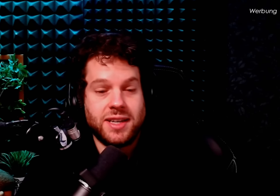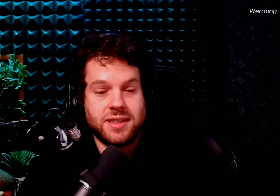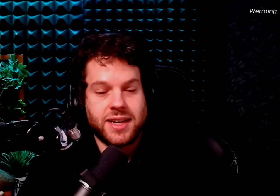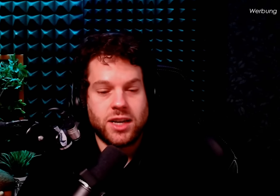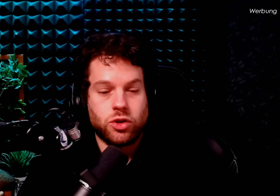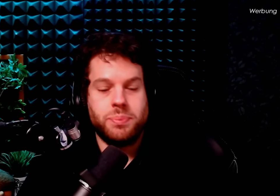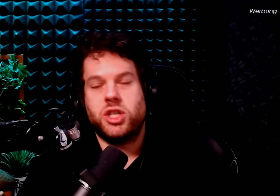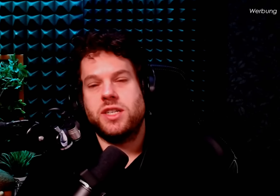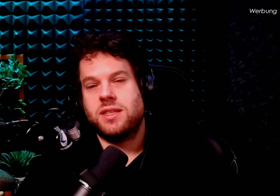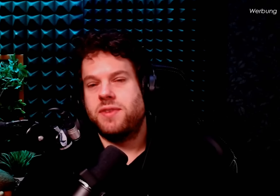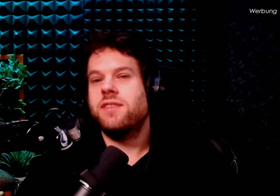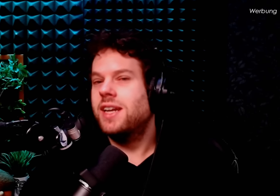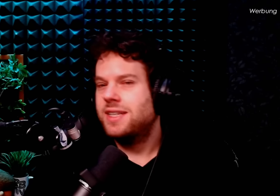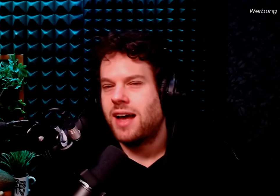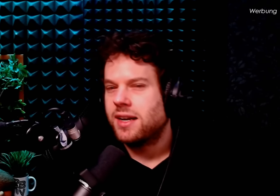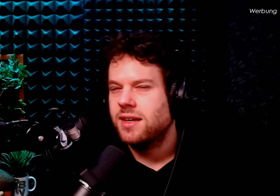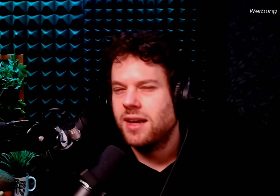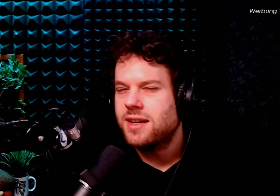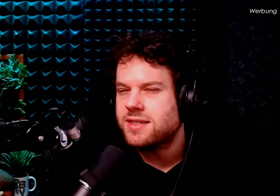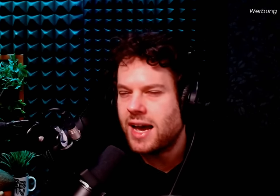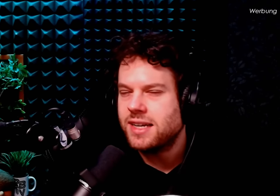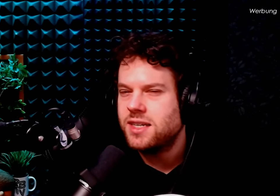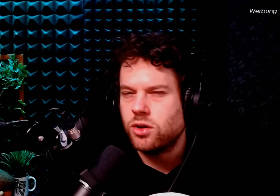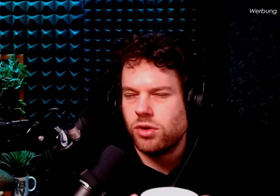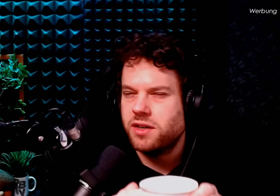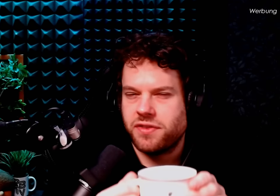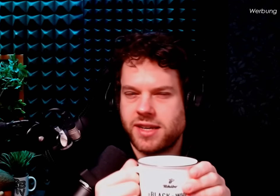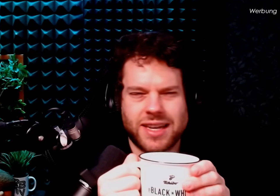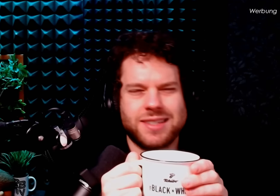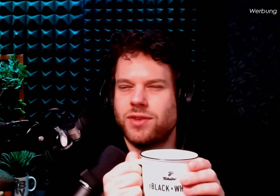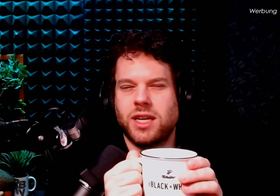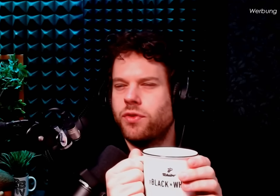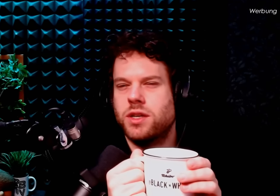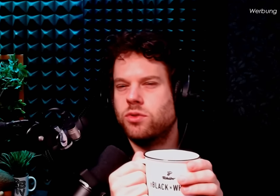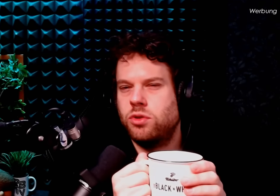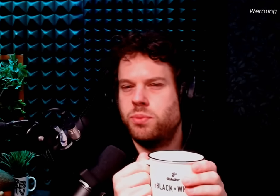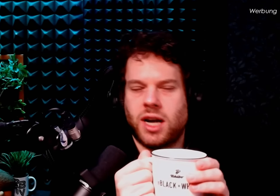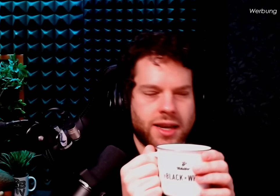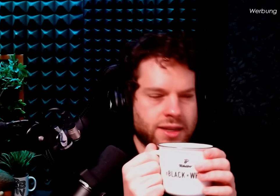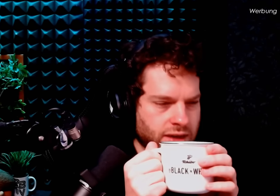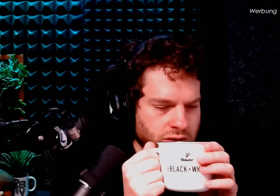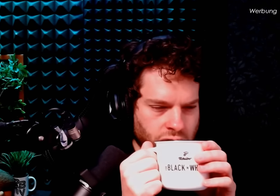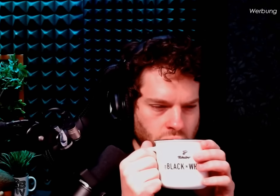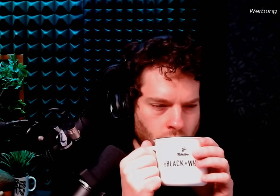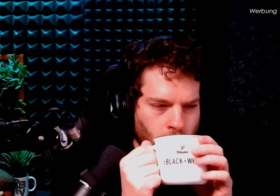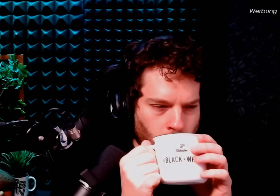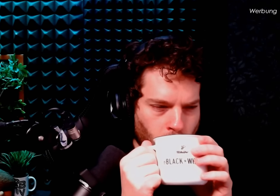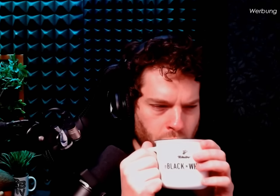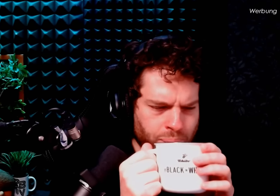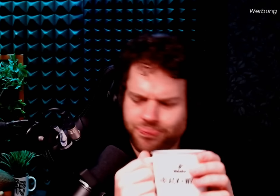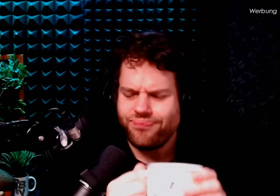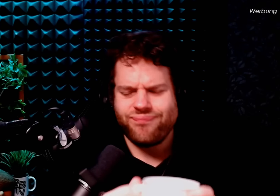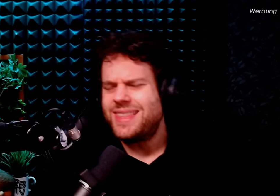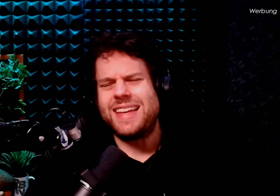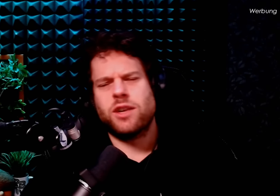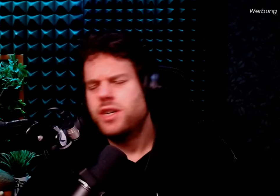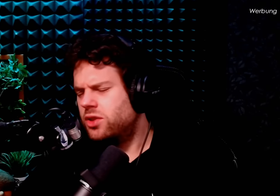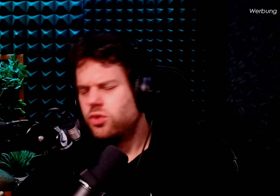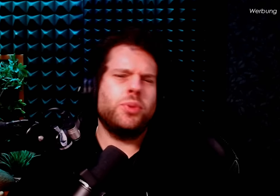beweisen, dass er kein Tollpatsch ist, deswegen will er nicht sagen, dass er eigentlich in den Gulli gefallen ist. Das ist wirklich auch wieder so typisch Alex. Also wirklich, hm. Aber die ist so